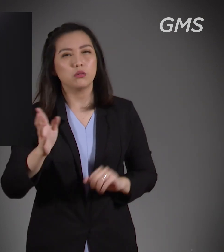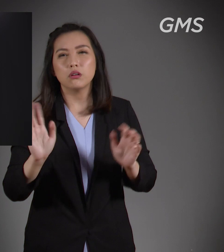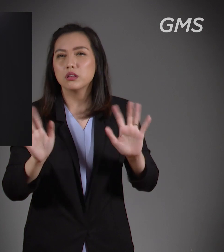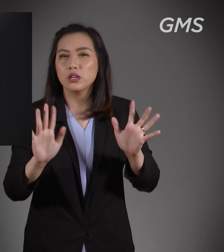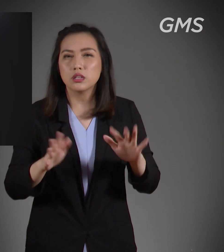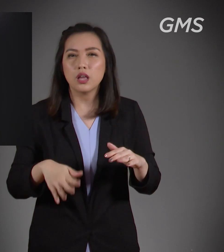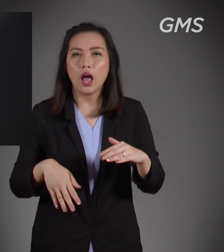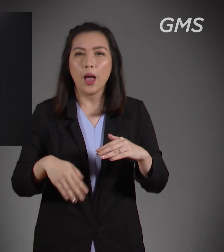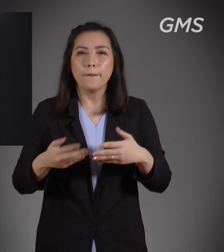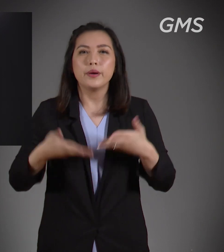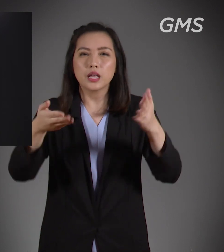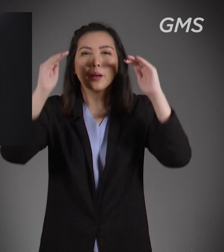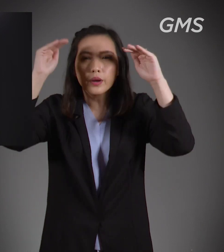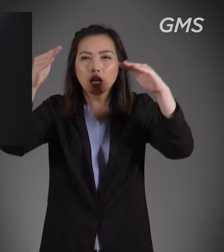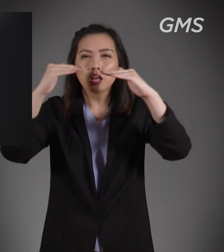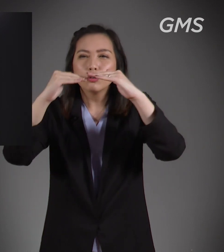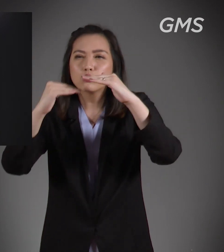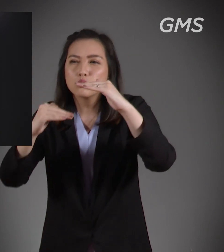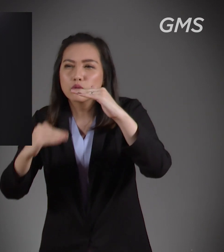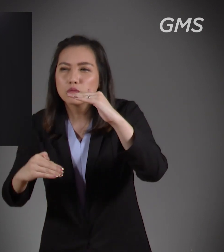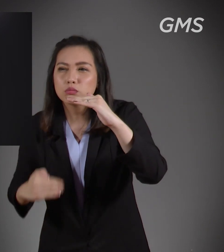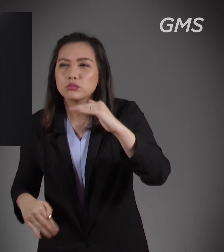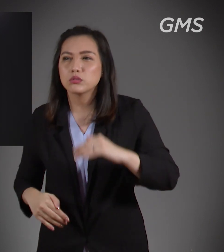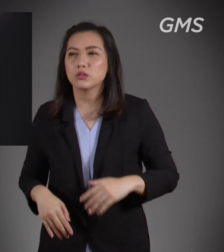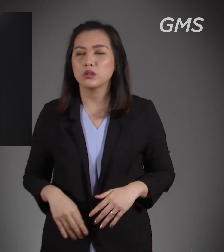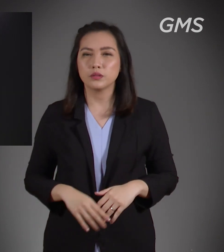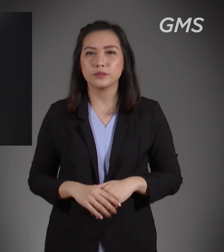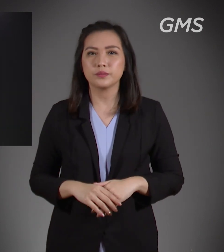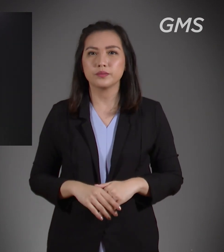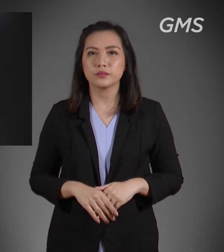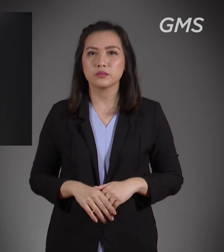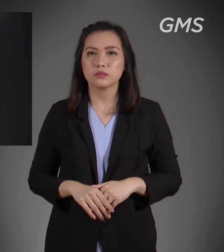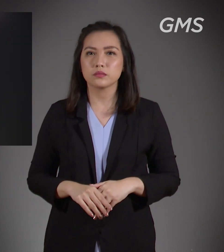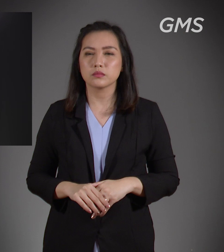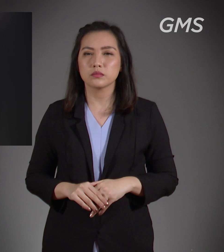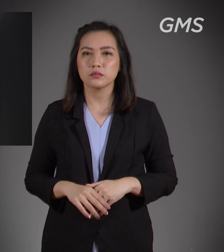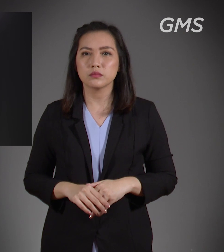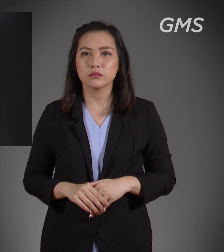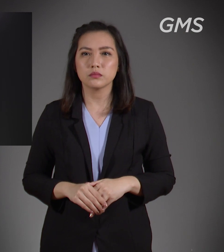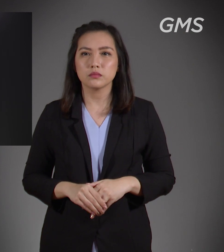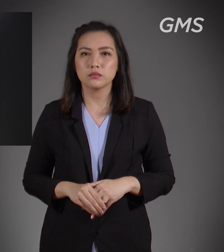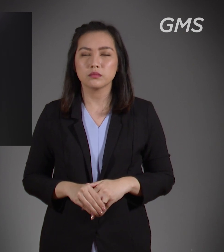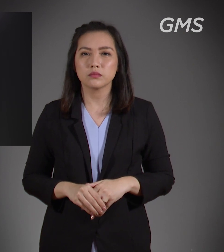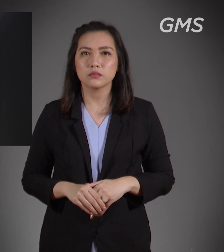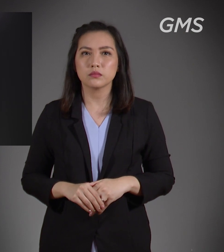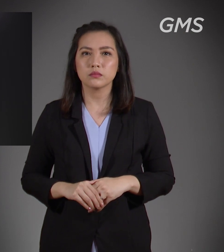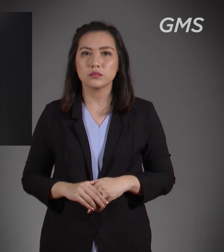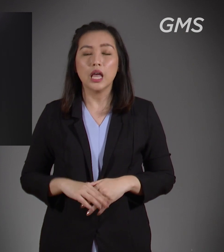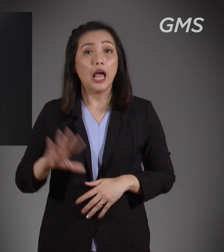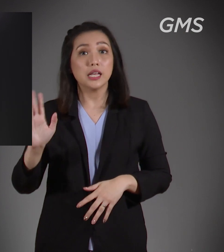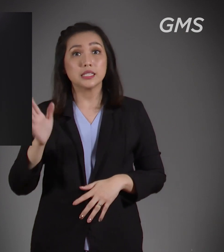pernah turun kualitas itu, gak pernah kalau ikut Tuhan. Sebab Tuhan akan menjaga dan memelihara. Saya tidak bicara tentang kekayaan atau